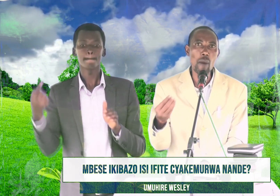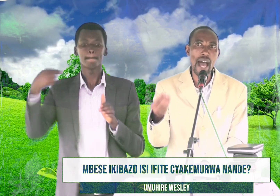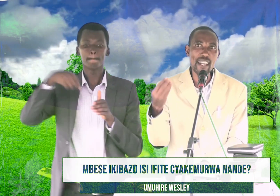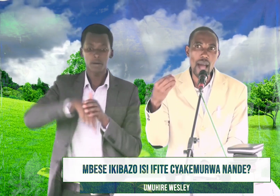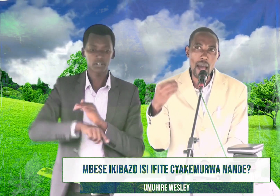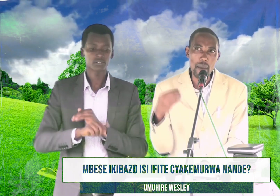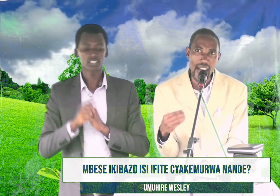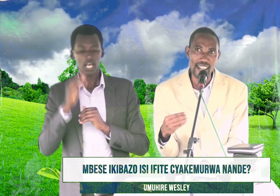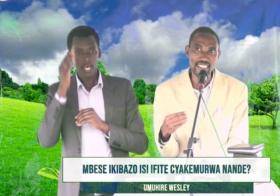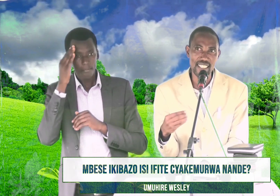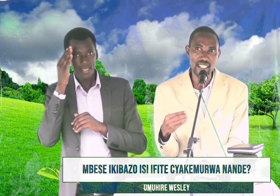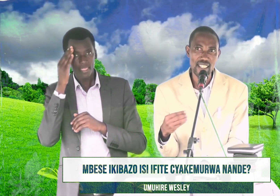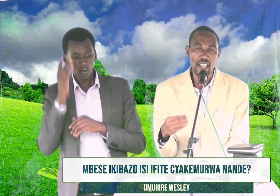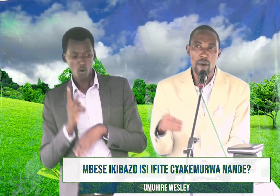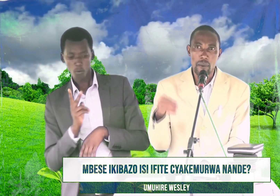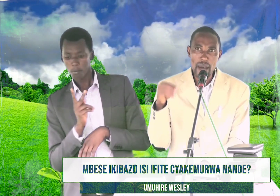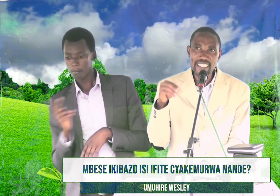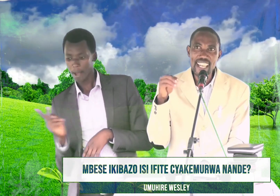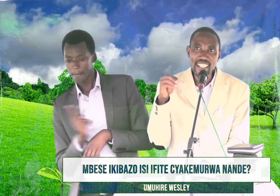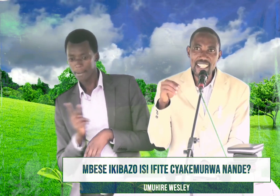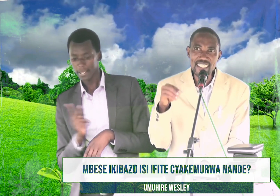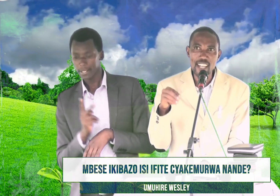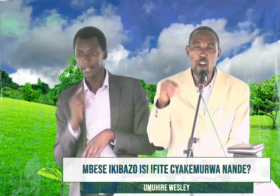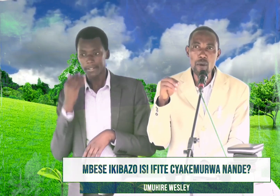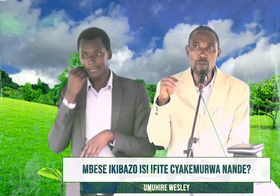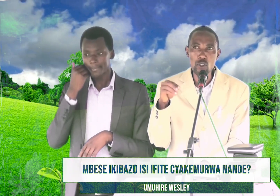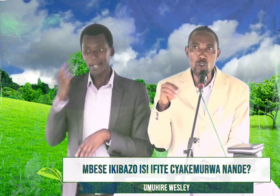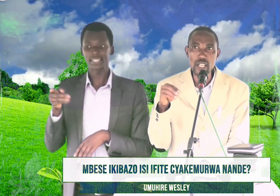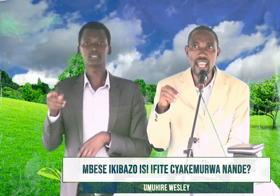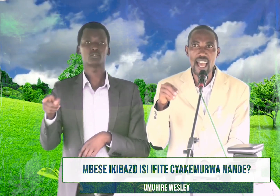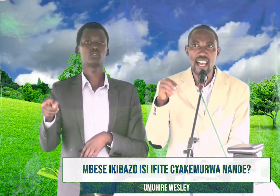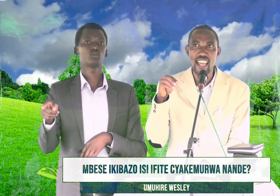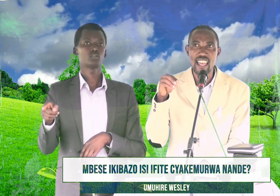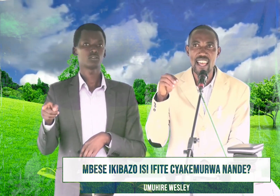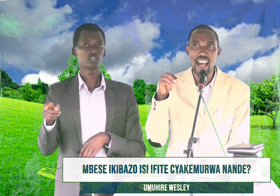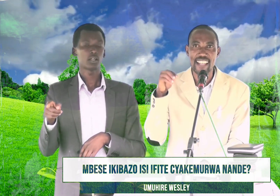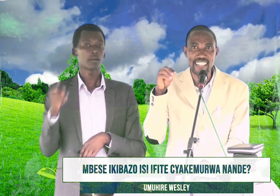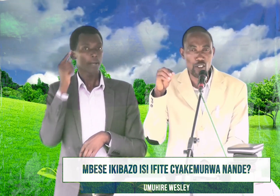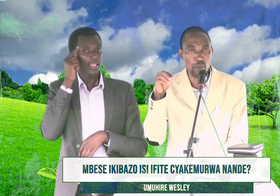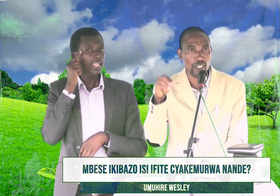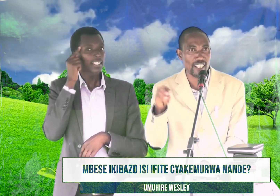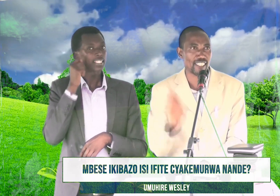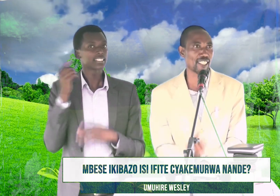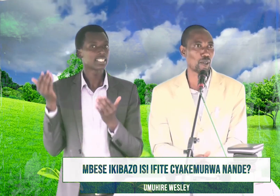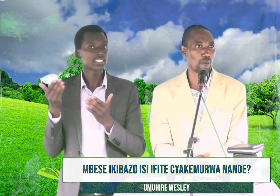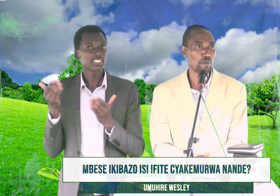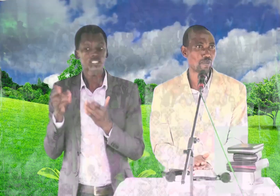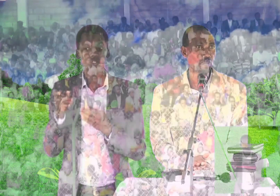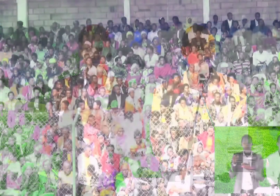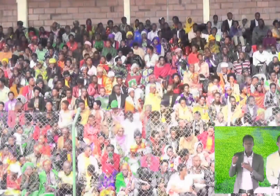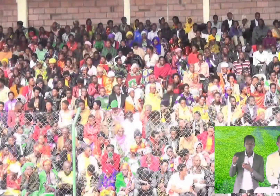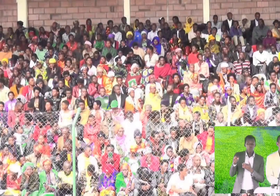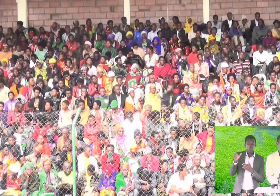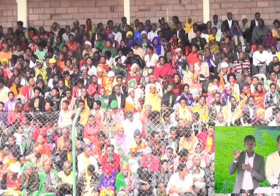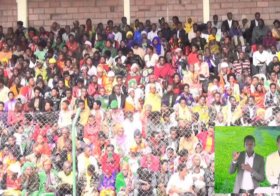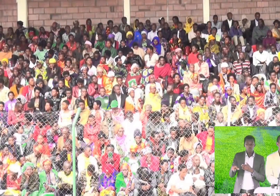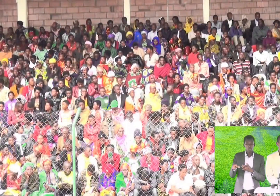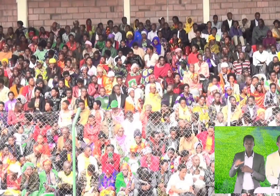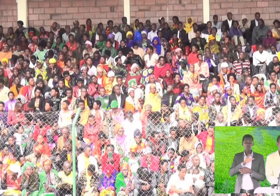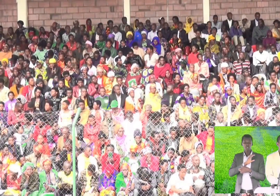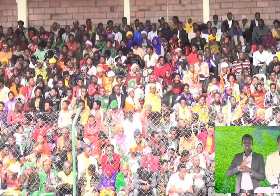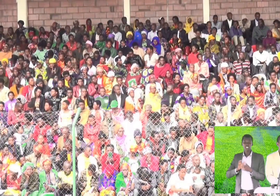amenya n'amakuru ko bari bamwanze batekereza ko mu by'ukuri atari umukirisito